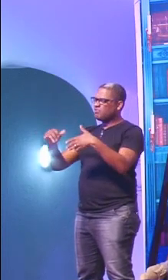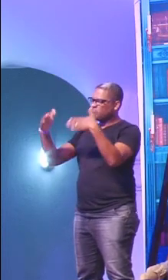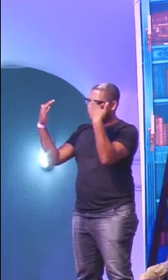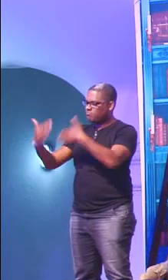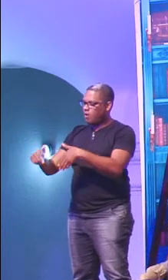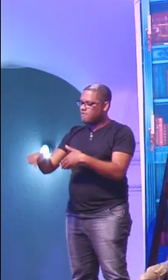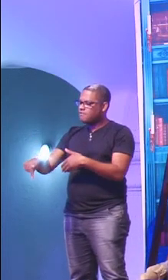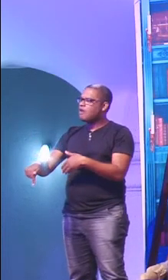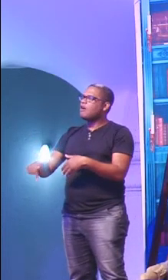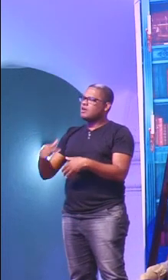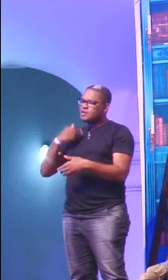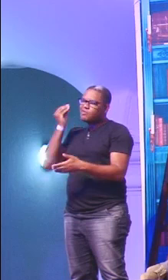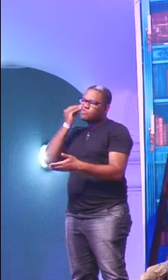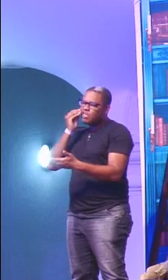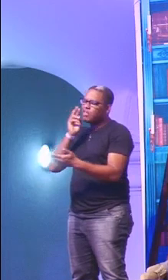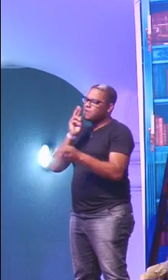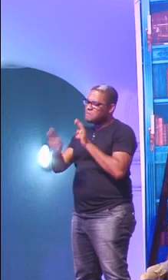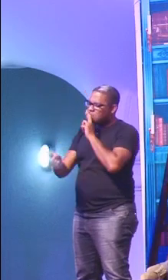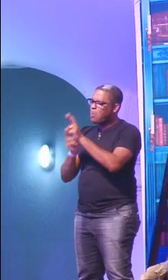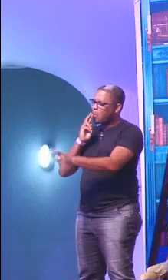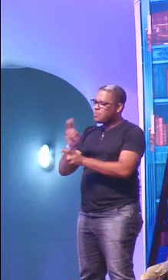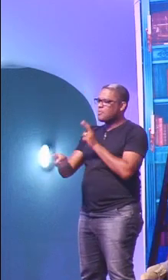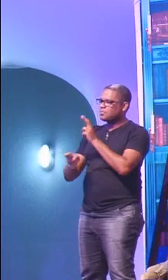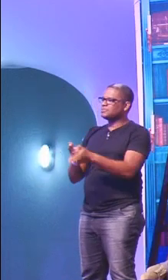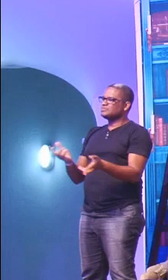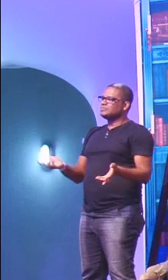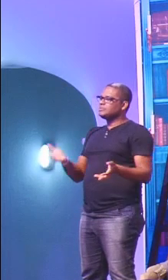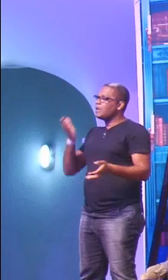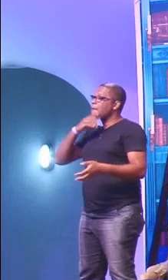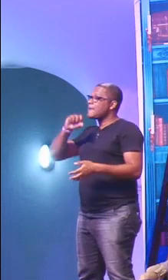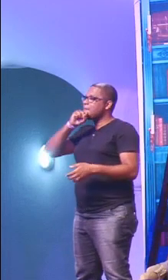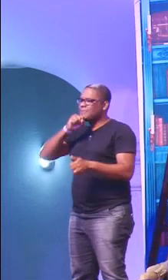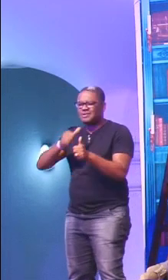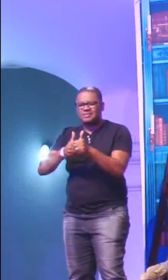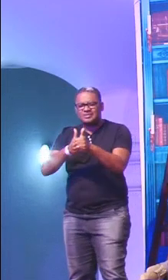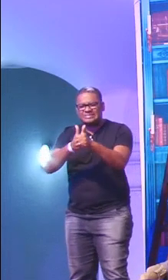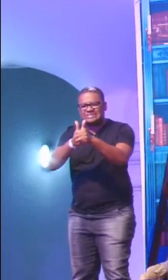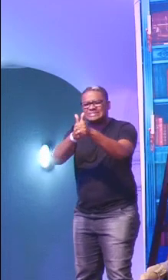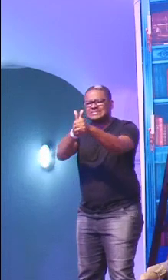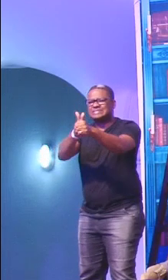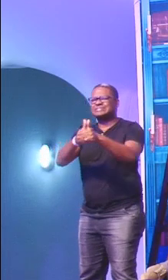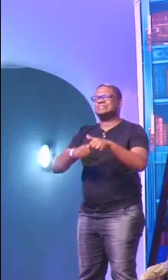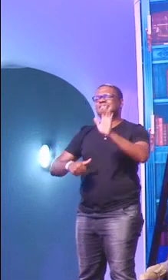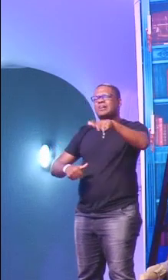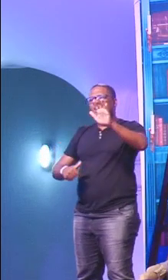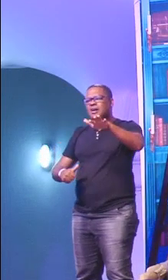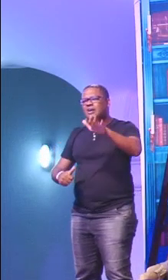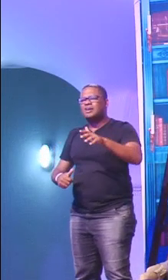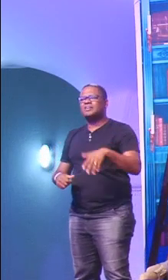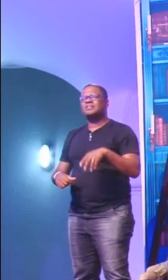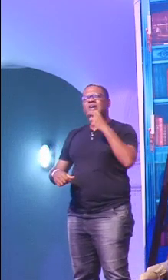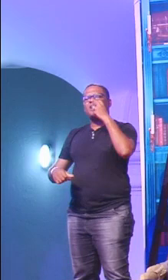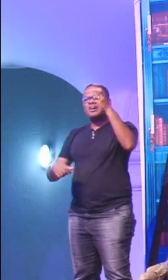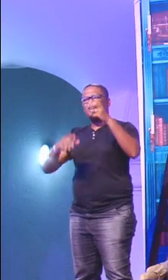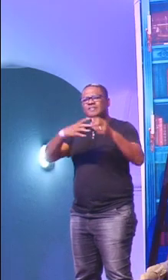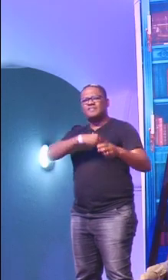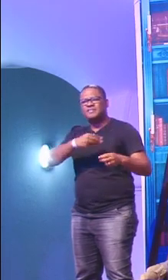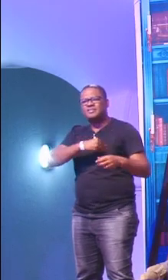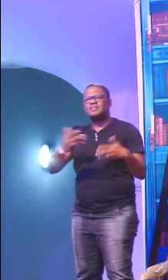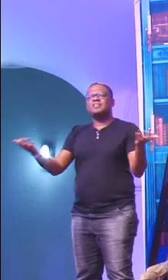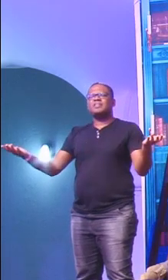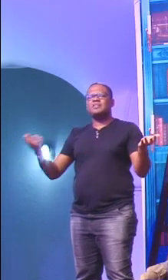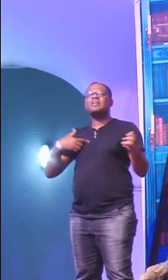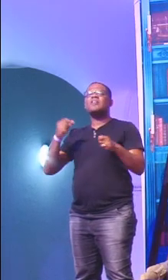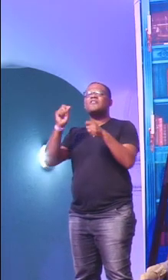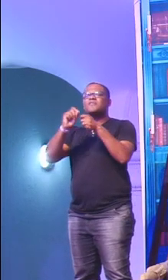agora, eu saberia todas as respostas. O pai correu atrás dele por toda a aldeia e gritou, Rafik, o que